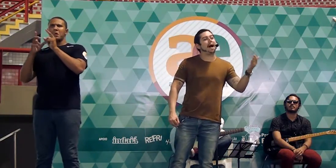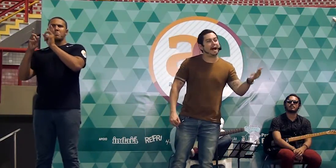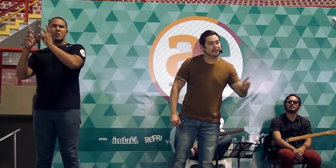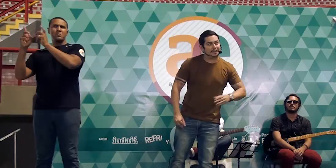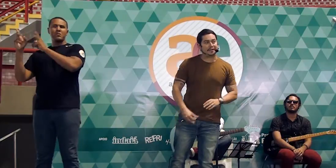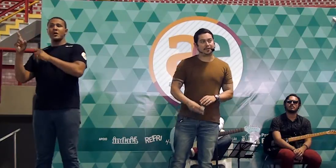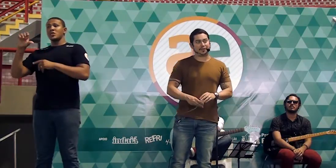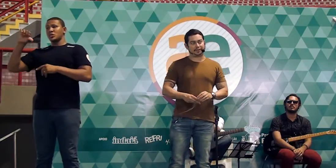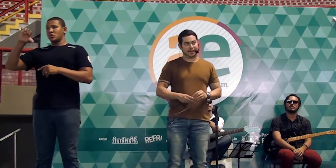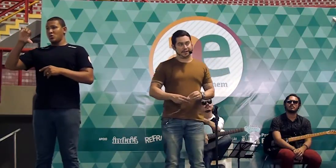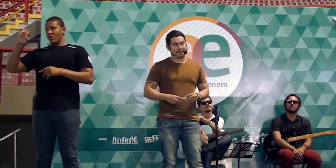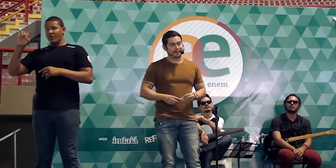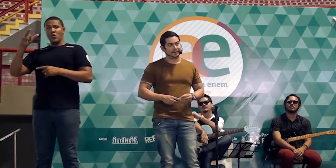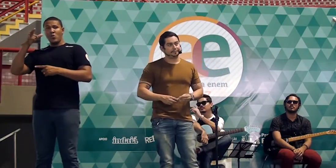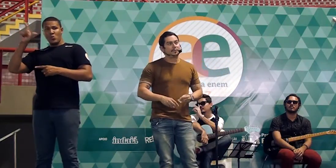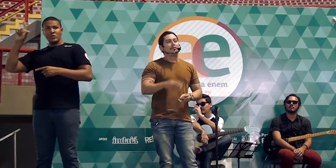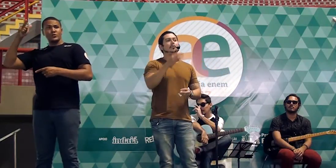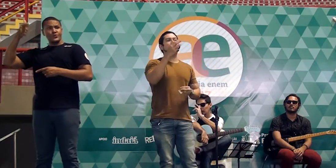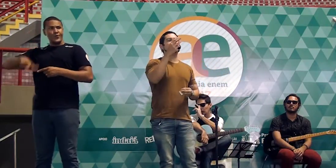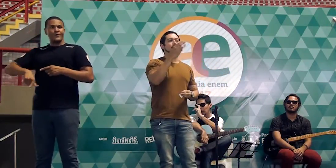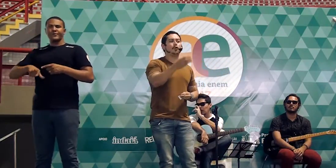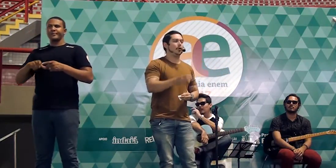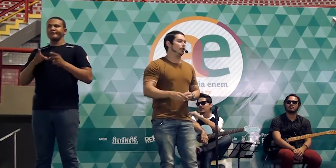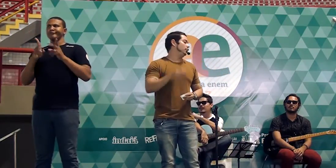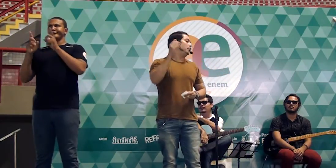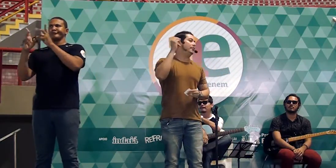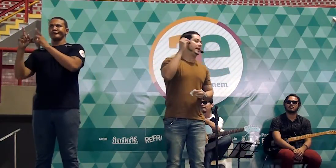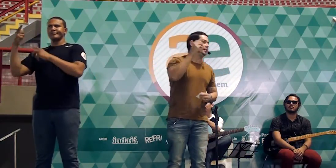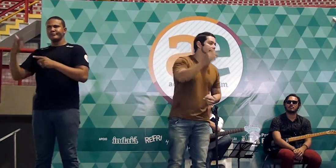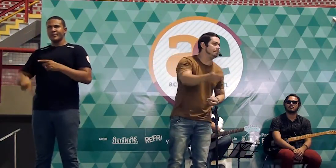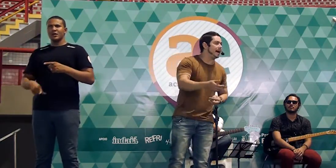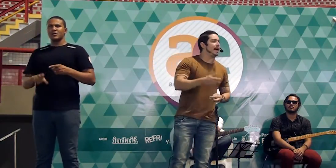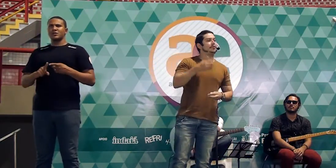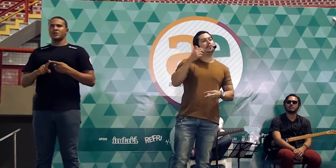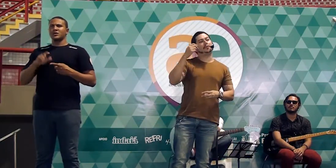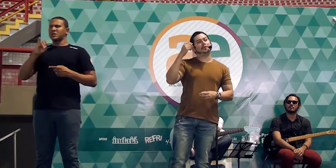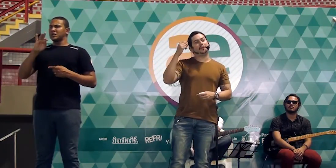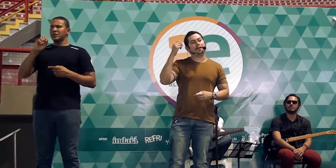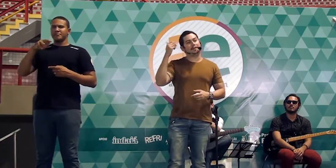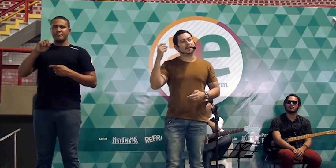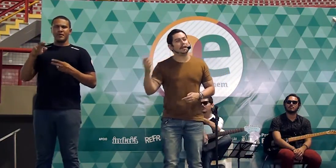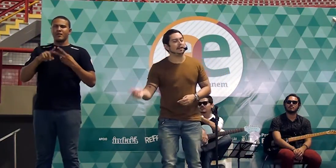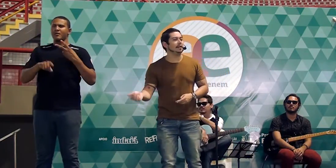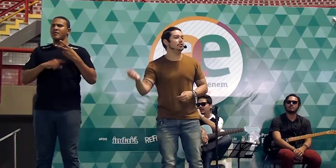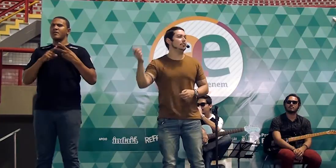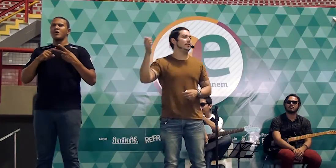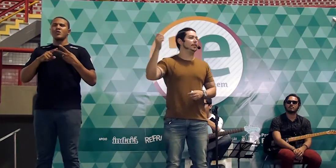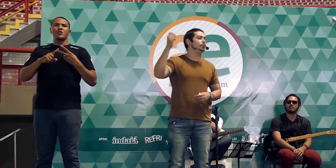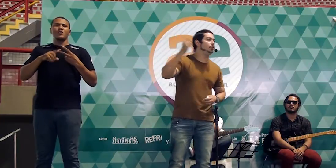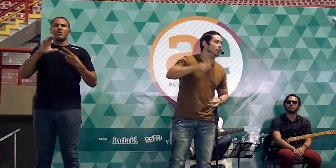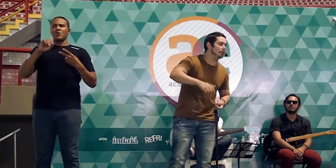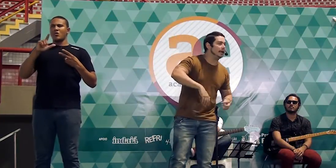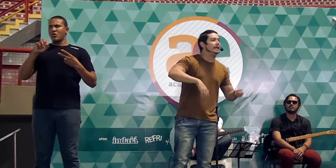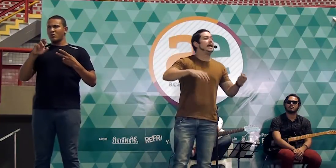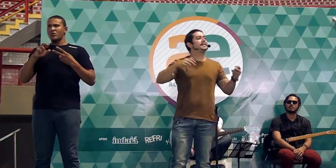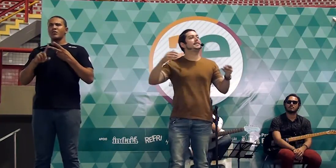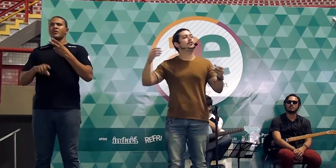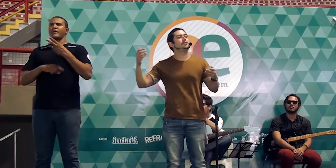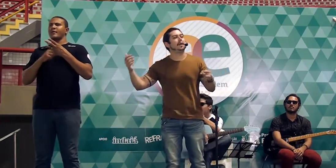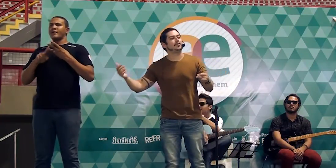outra parte das estatais. No governo Collor, no governo Itamar, no governo Fernando Henrique, no governo